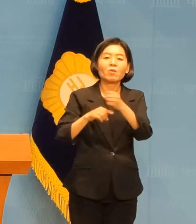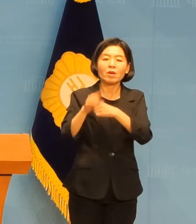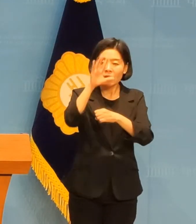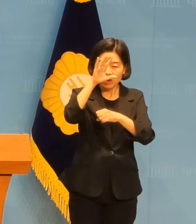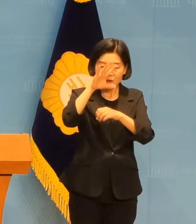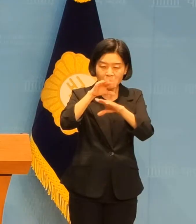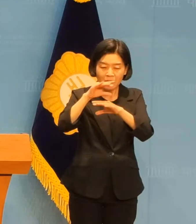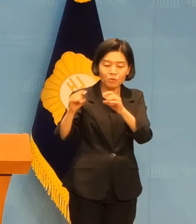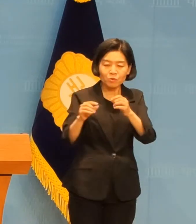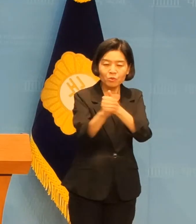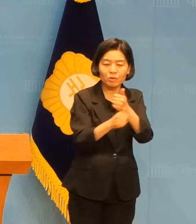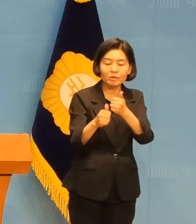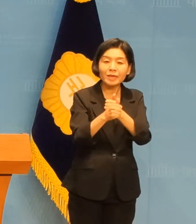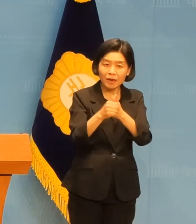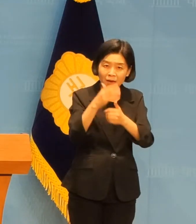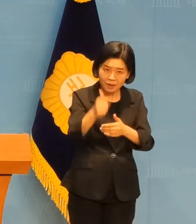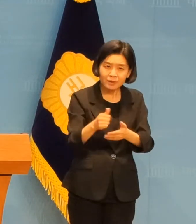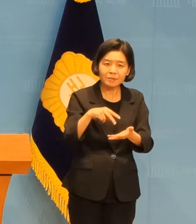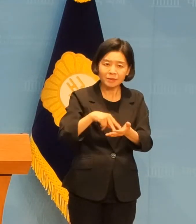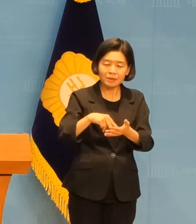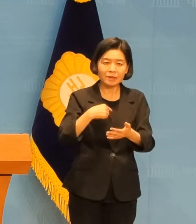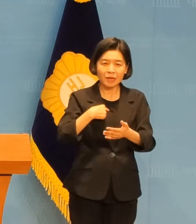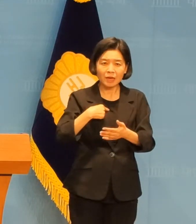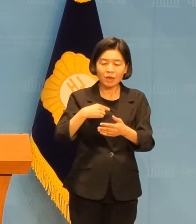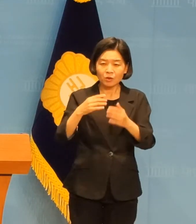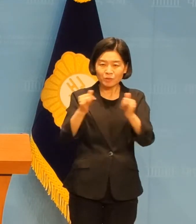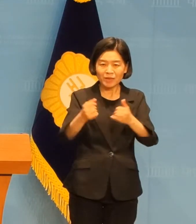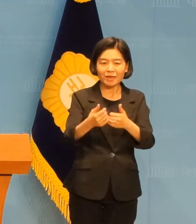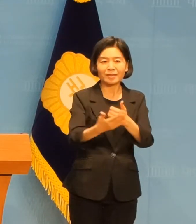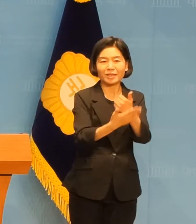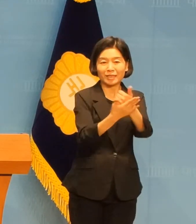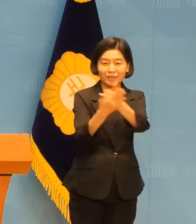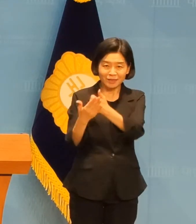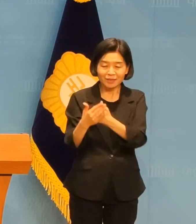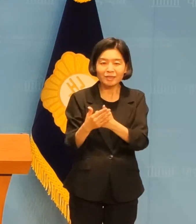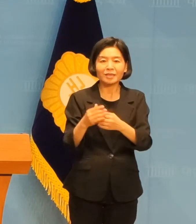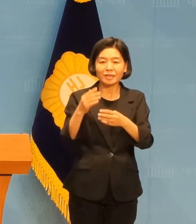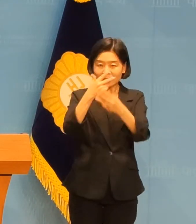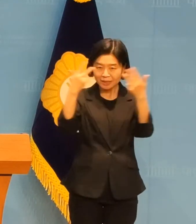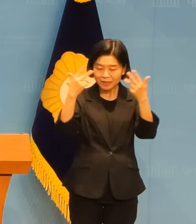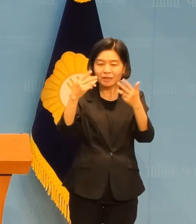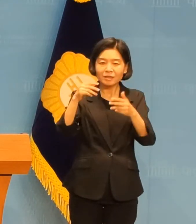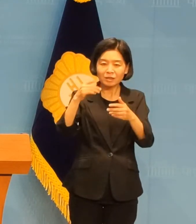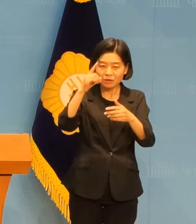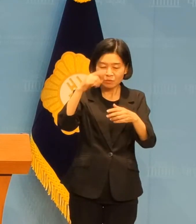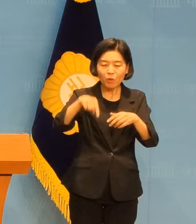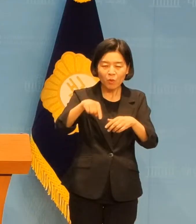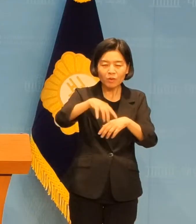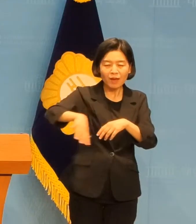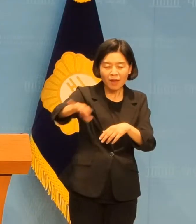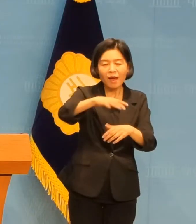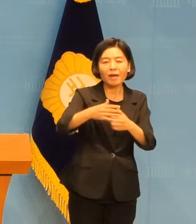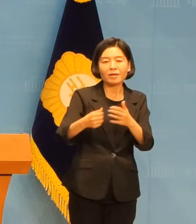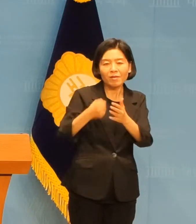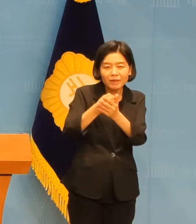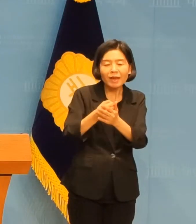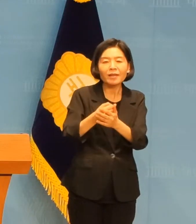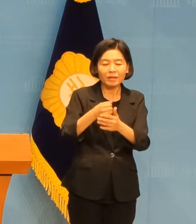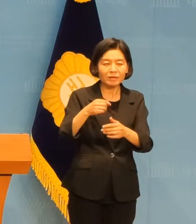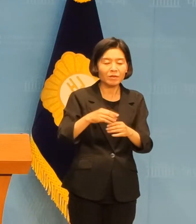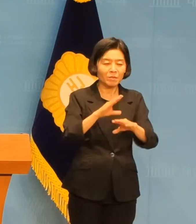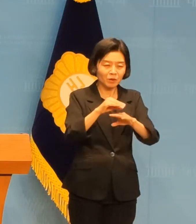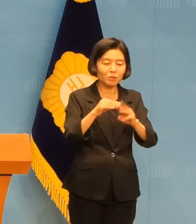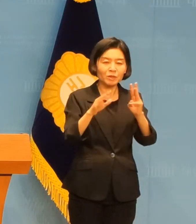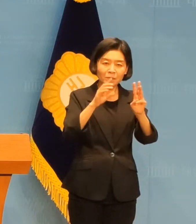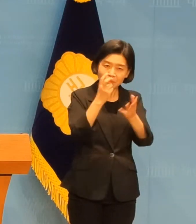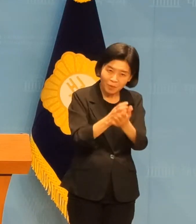국민의 지지와 이재명 대통령의 결단에 힘입어 김현 간사 등 과방위원들과 함께 방송 3법과